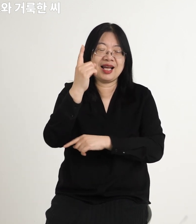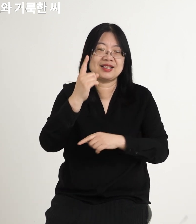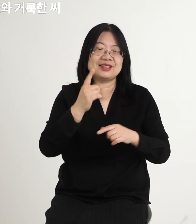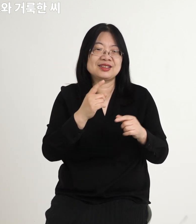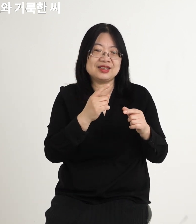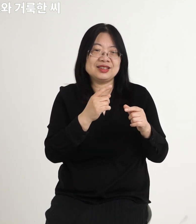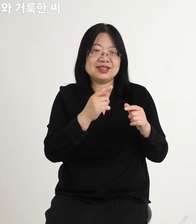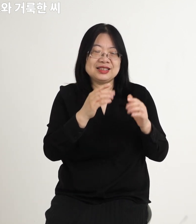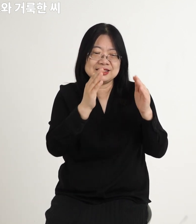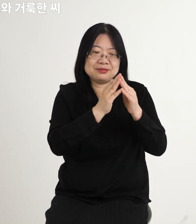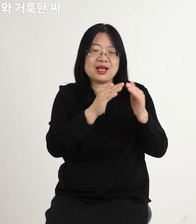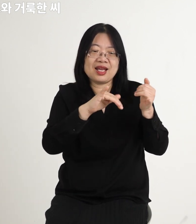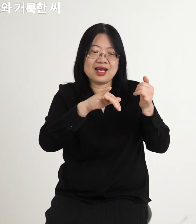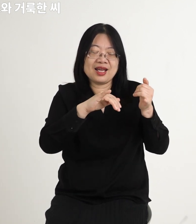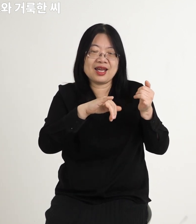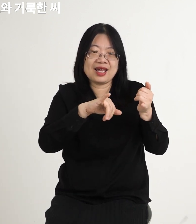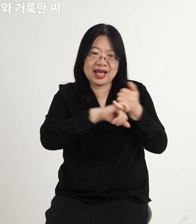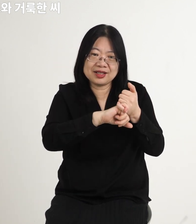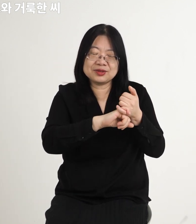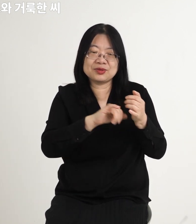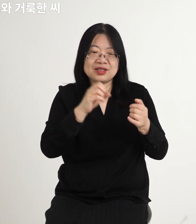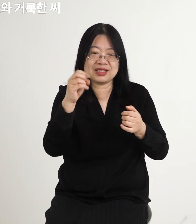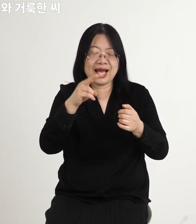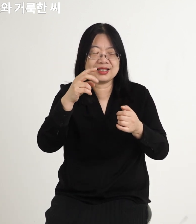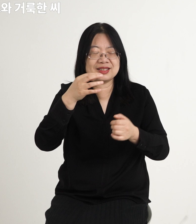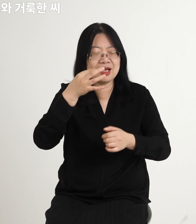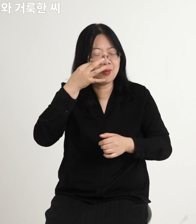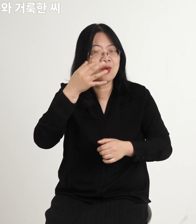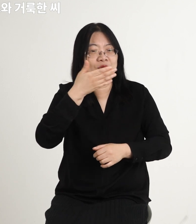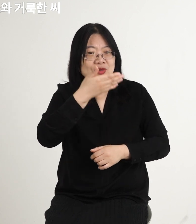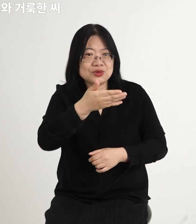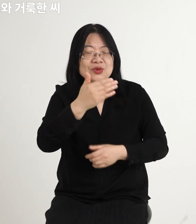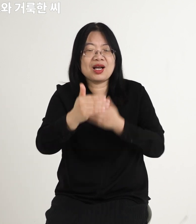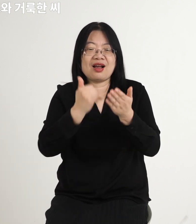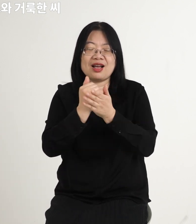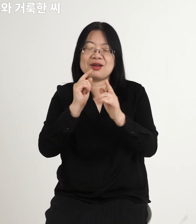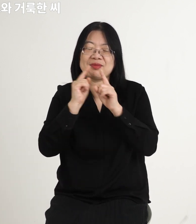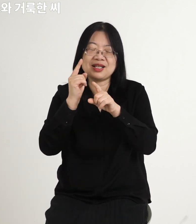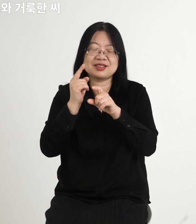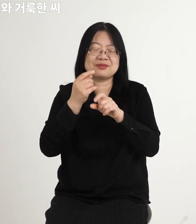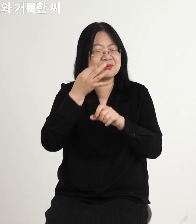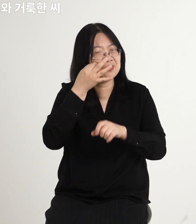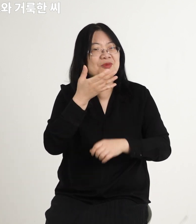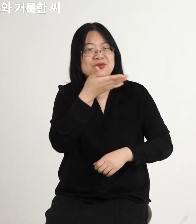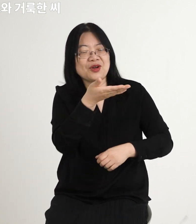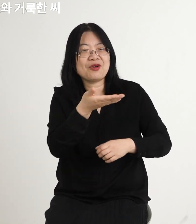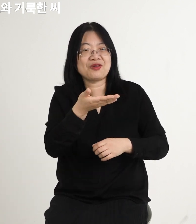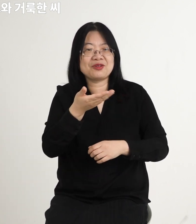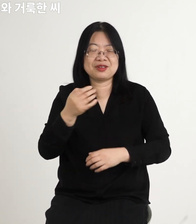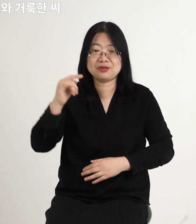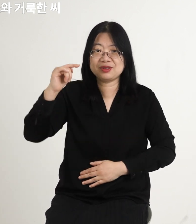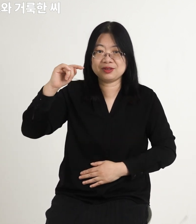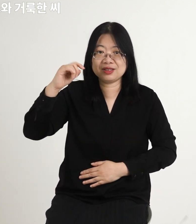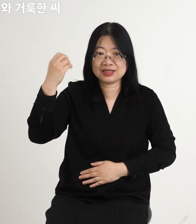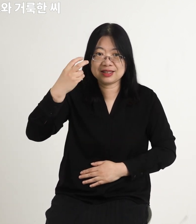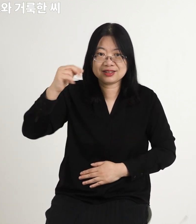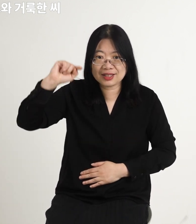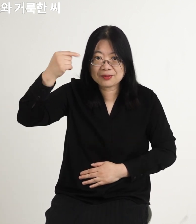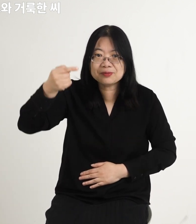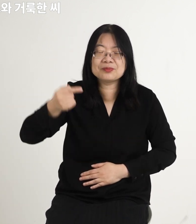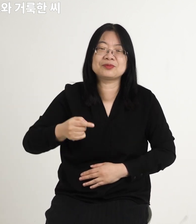언약을 상기시키시고 하나님의 말씀을 들려주신 거예요. 자, 그런데 다음 절 볼까요? 6절.